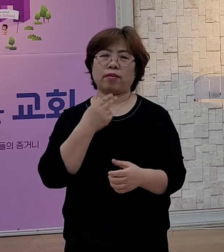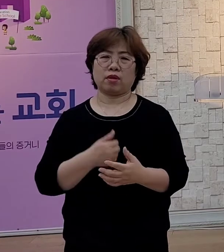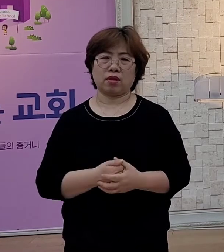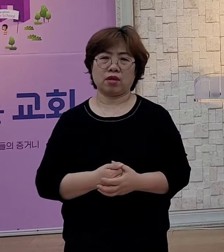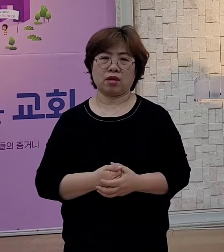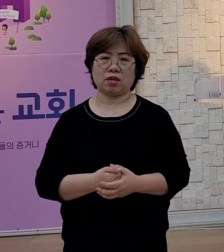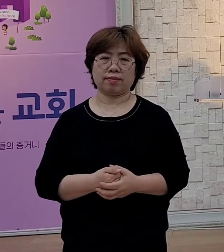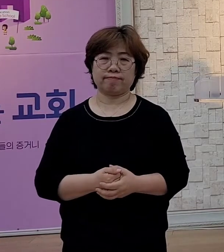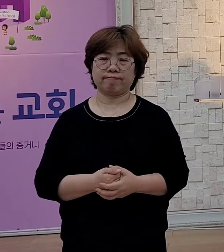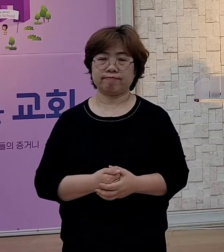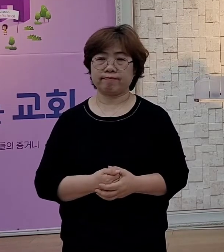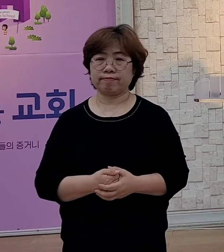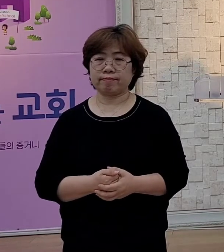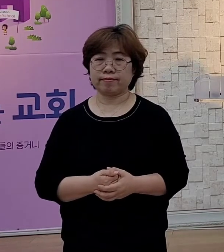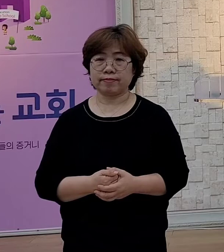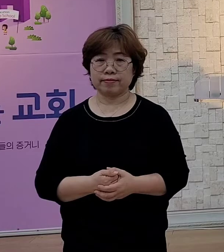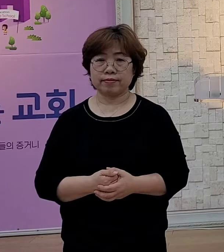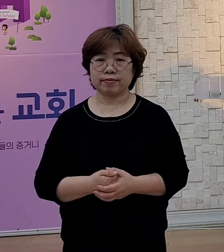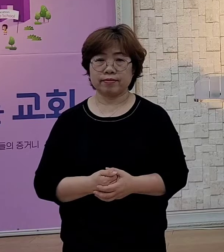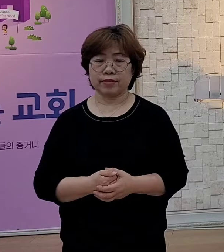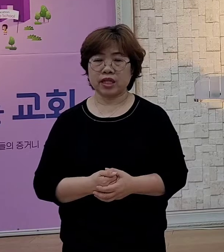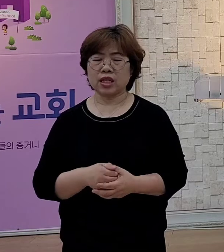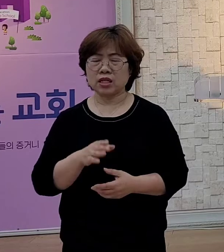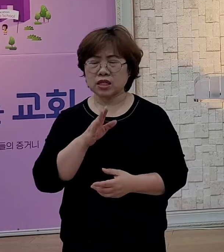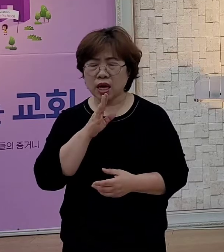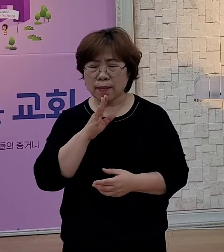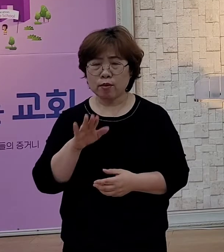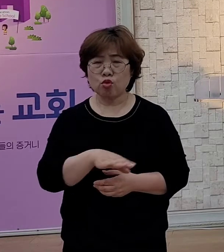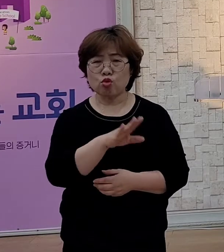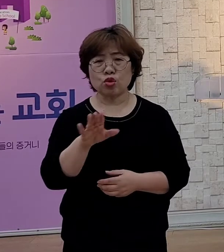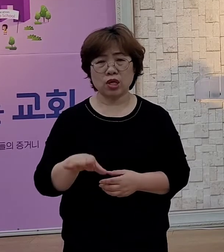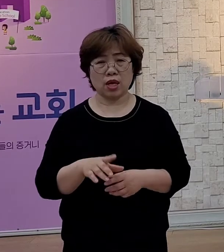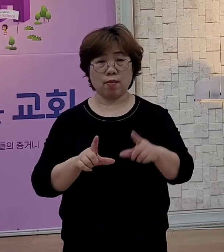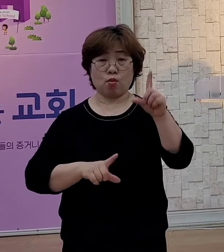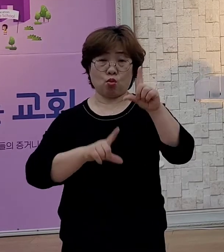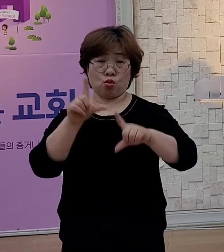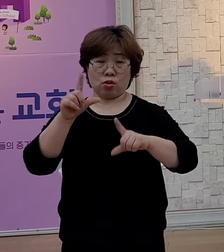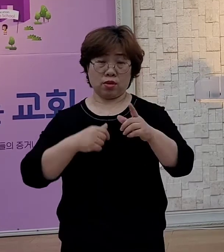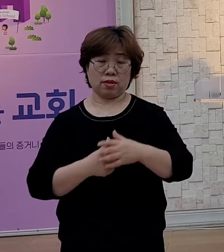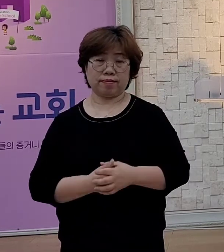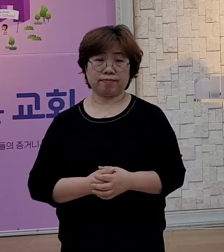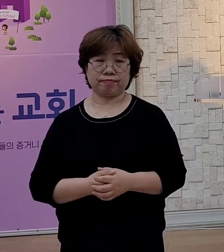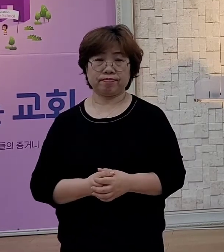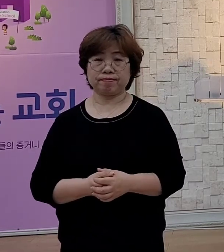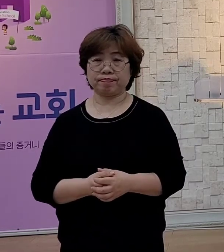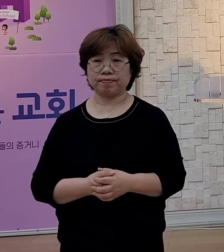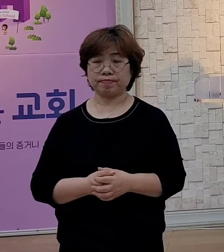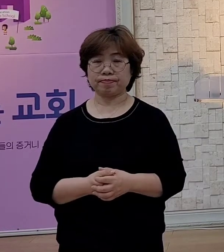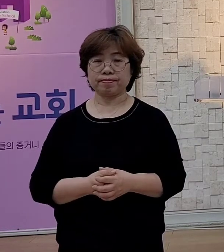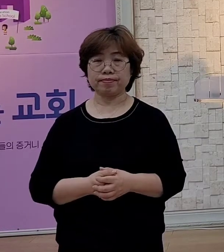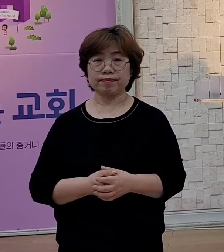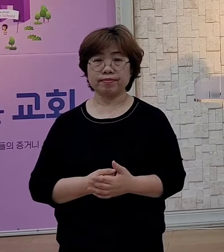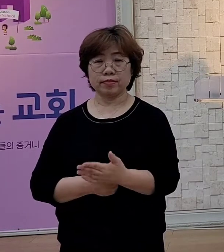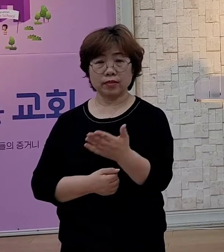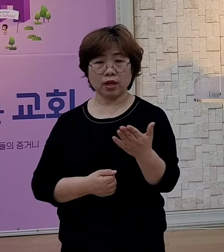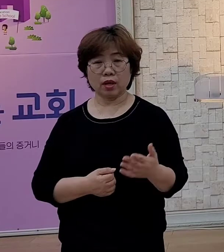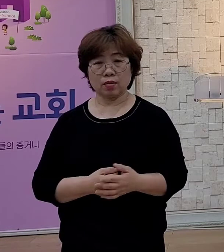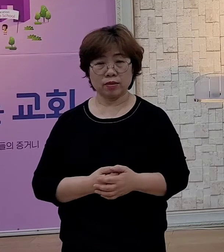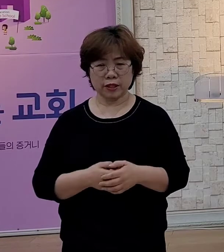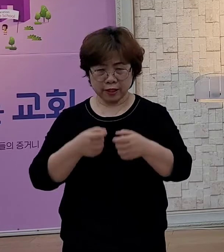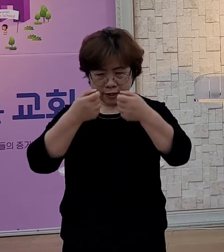여러분, 그러니까 이런저런 얘기를 제가 한번 이 짧은 시간에 해봤는데 자세히